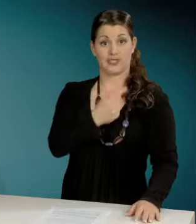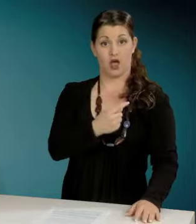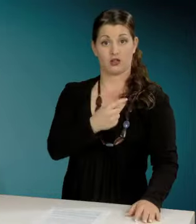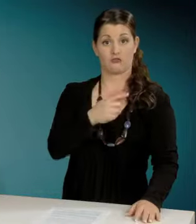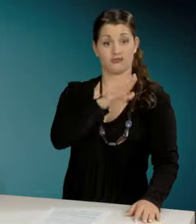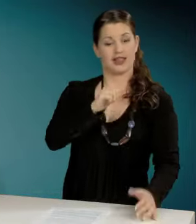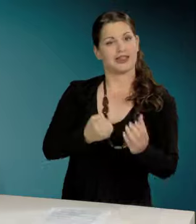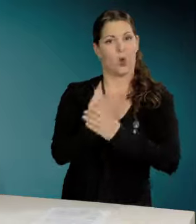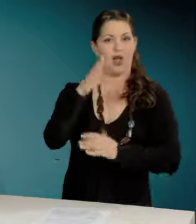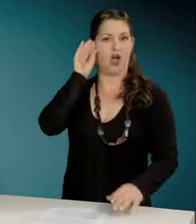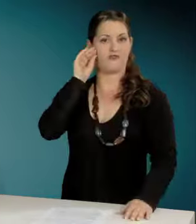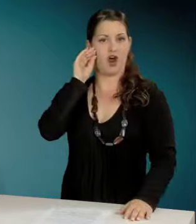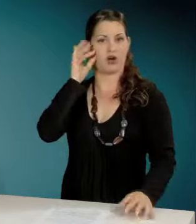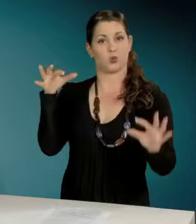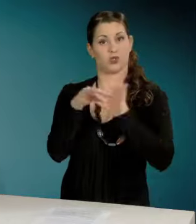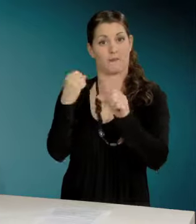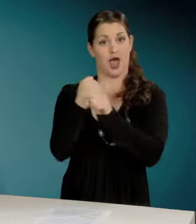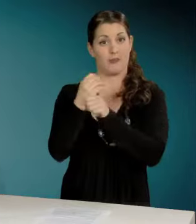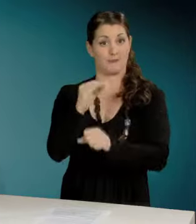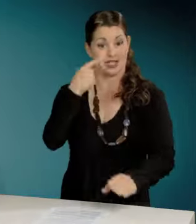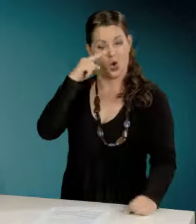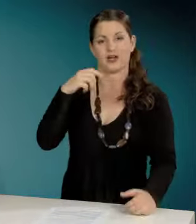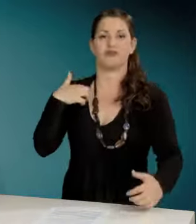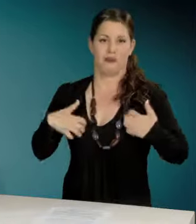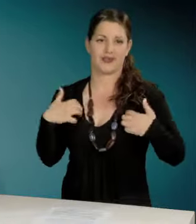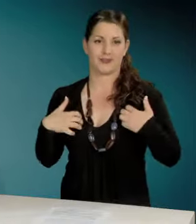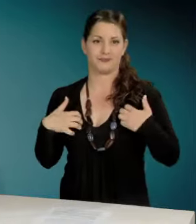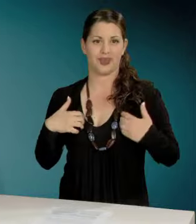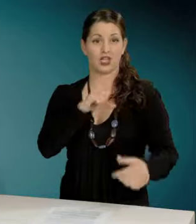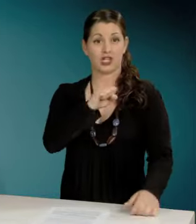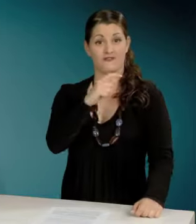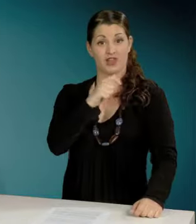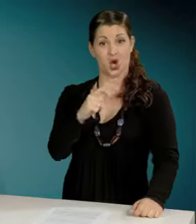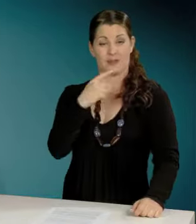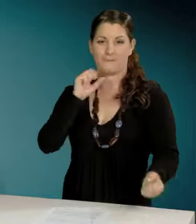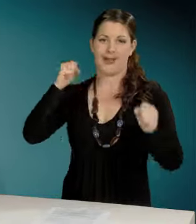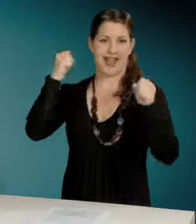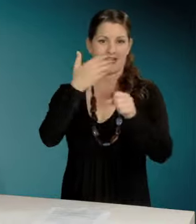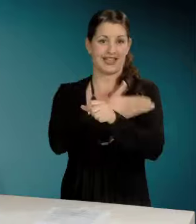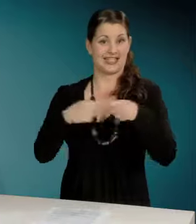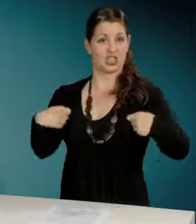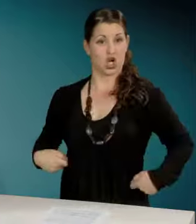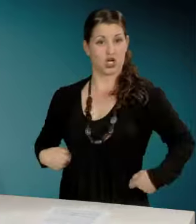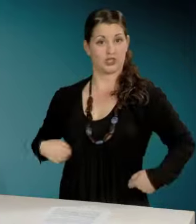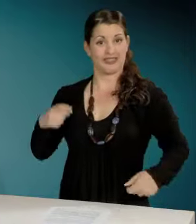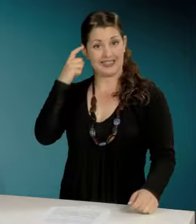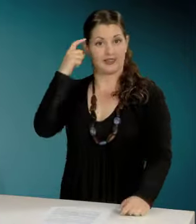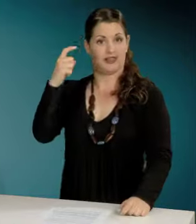tobler sagte die zusammenarbeit mit gehörlosen sei eine neue erfahrung für hin und spannend stefan tobler ist begeistert von der t